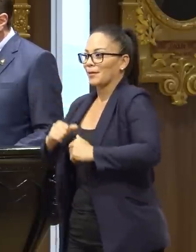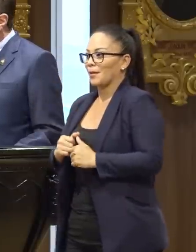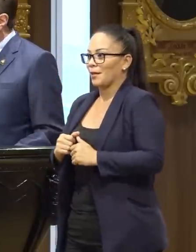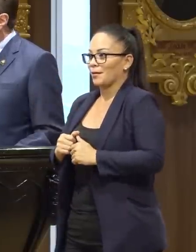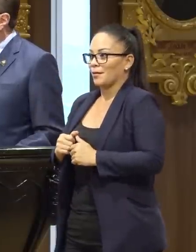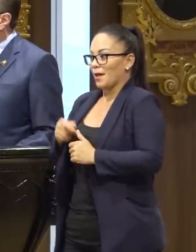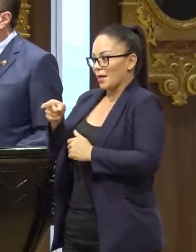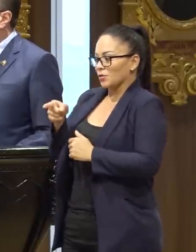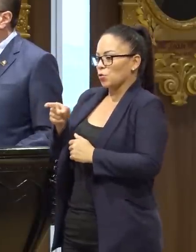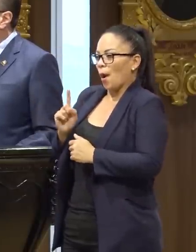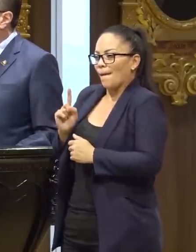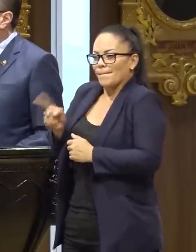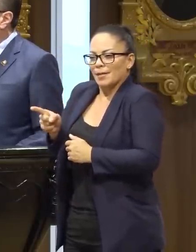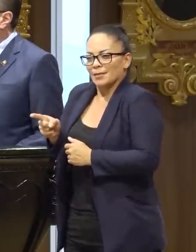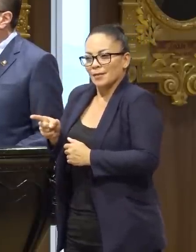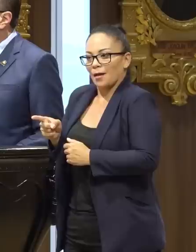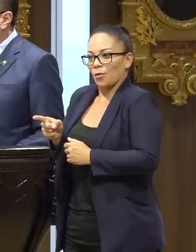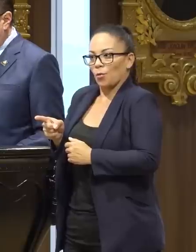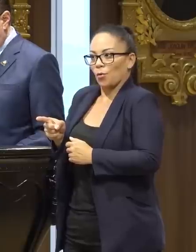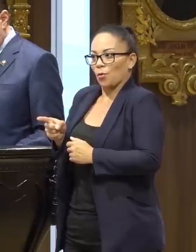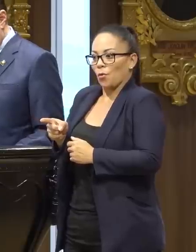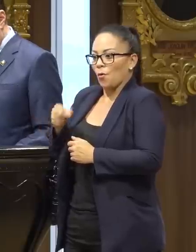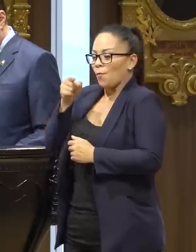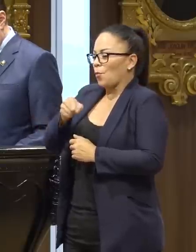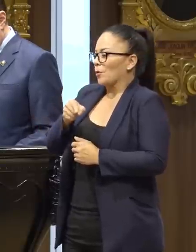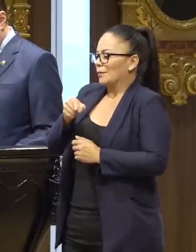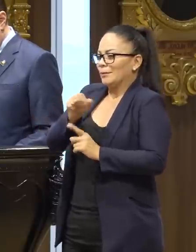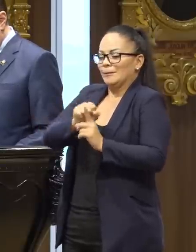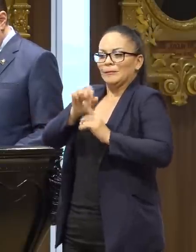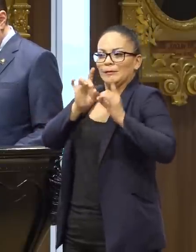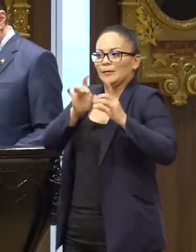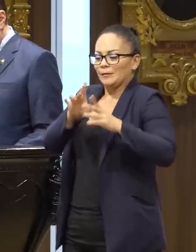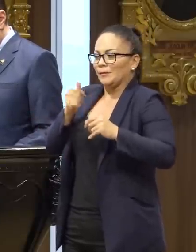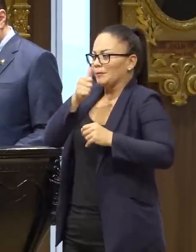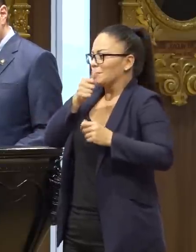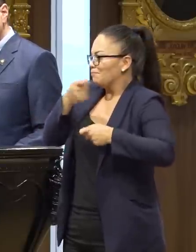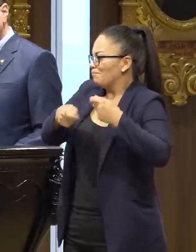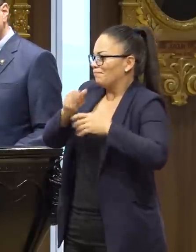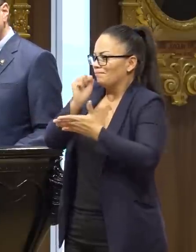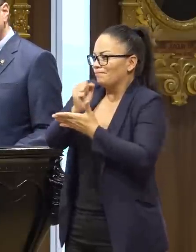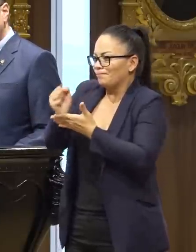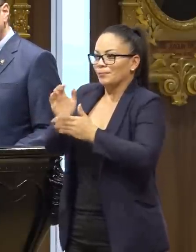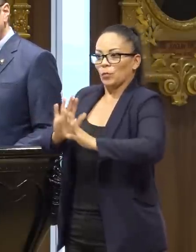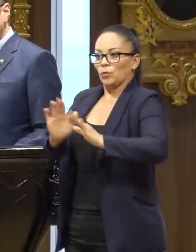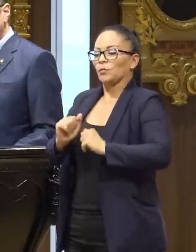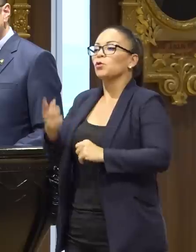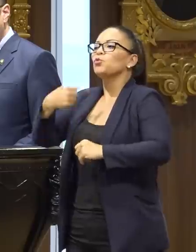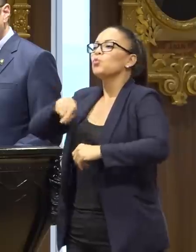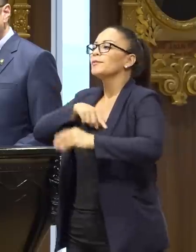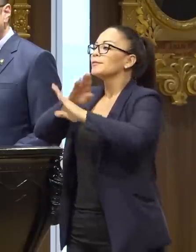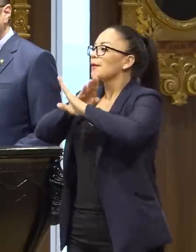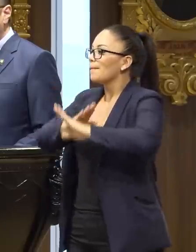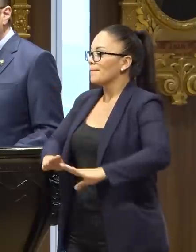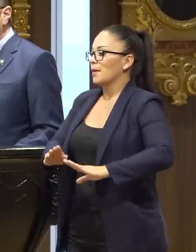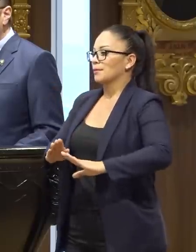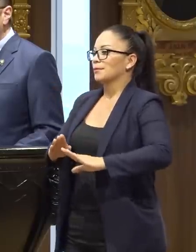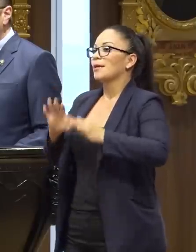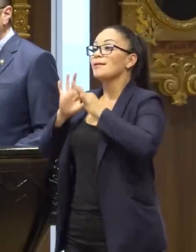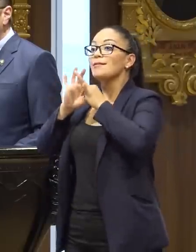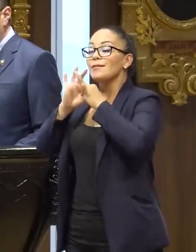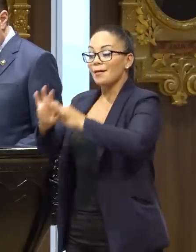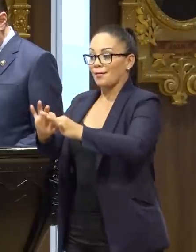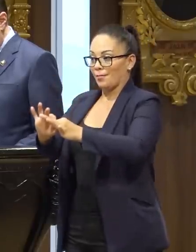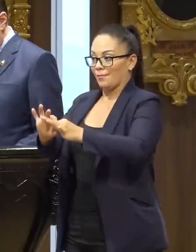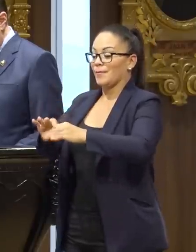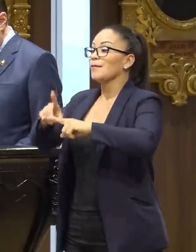se vea amenazado por esta plaga. Nuestra paz está ligada